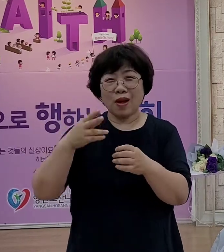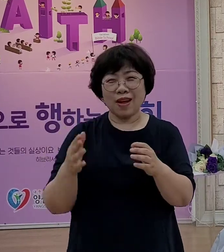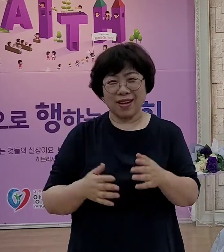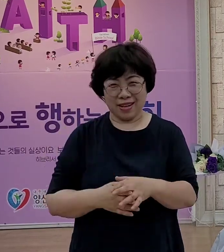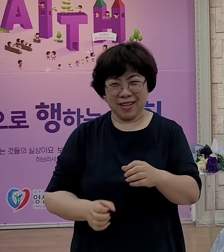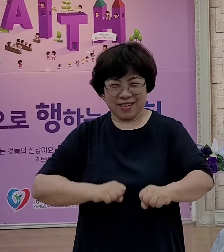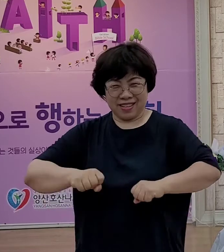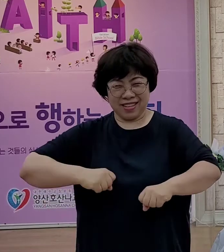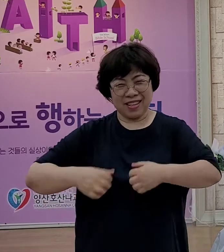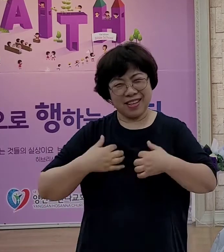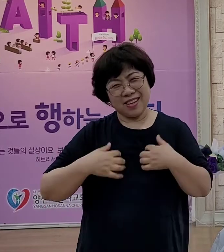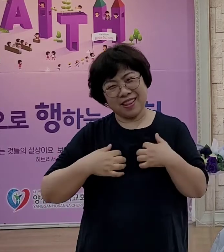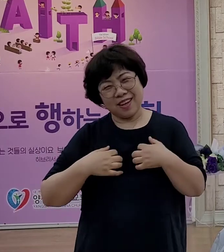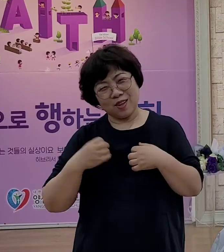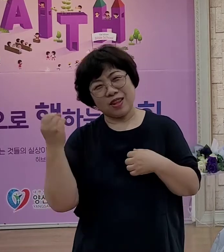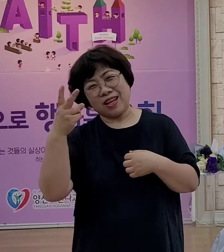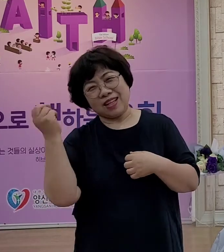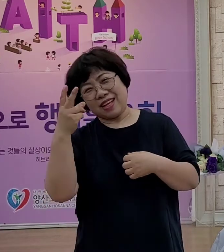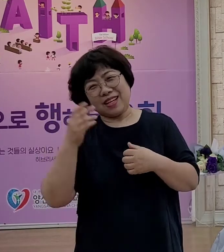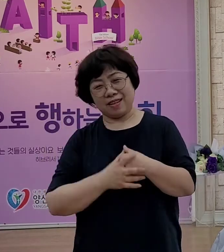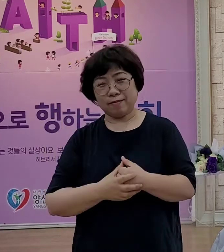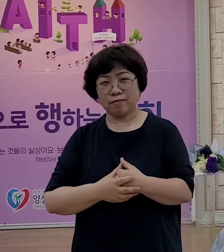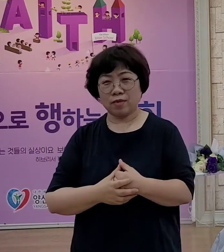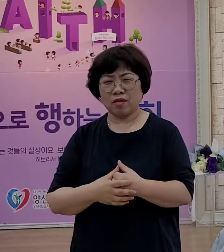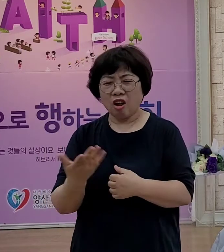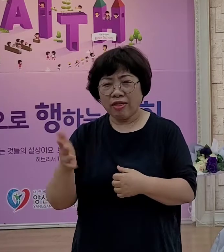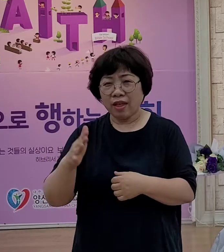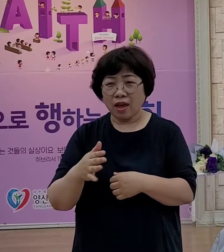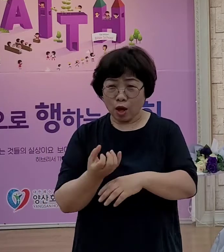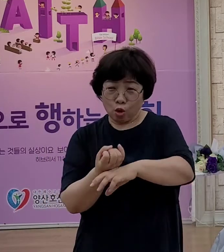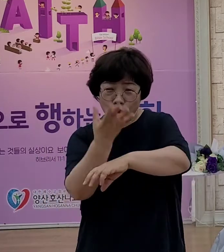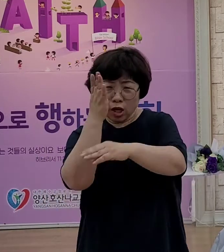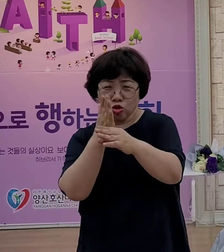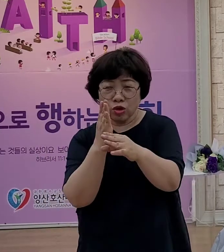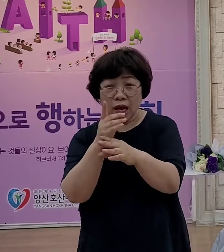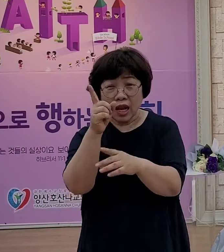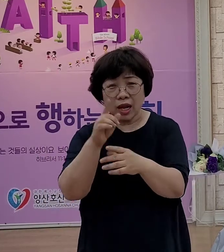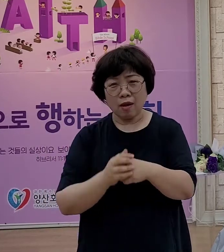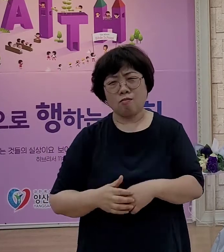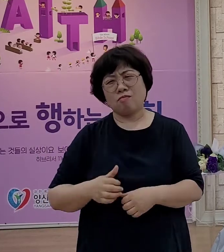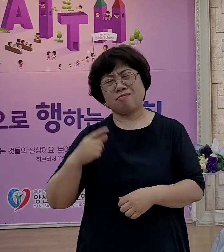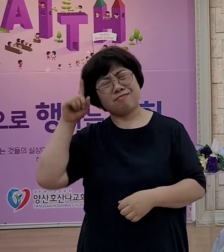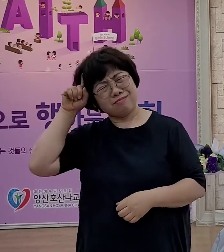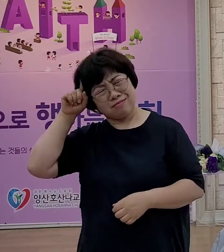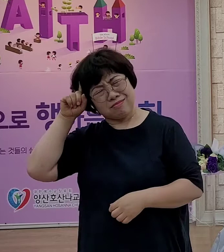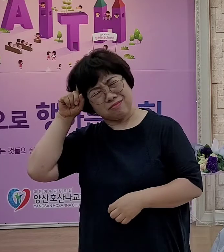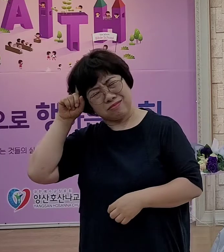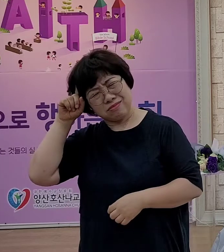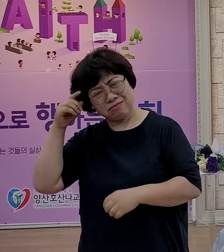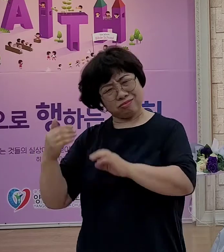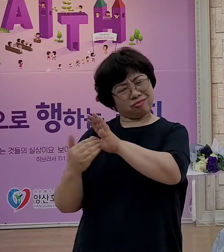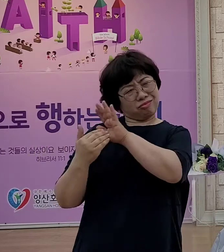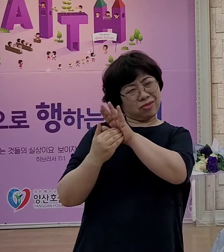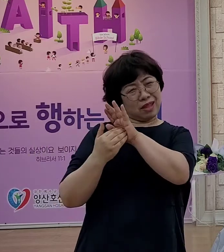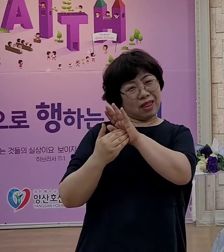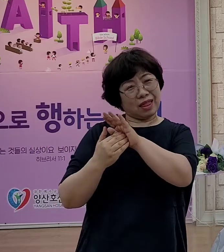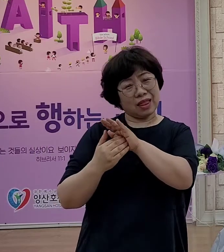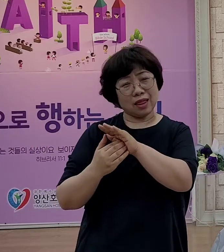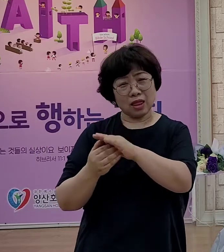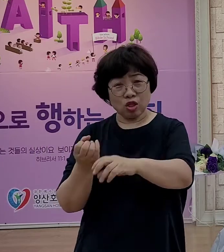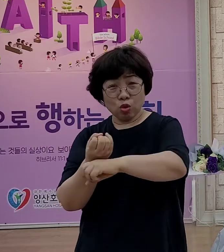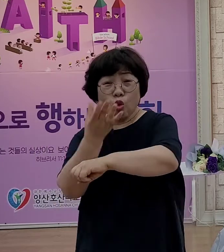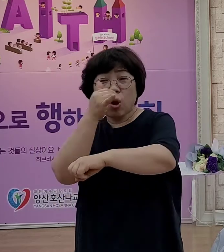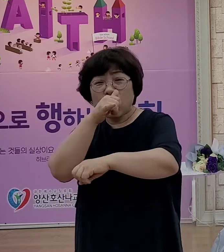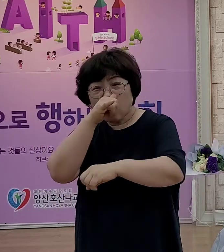줍니다. 근데 어떤 돌고래는 이게 화가 났는지 안 뛰려고 그러고 막 안 하는 그런